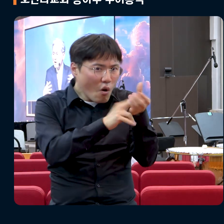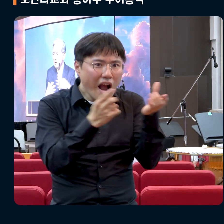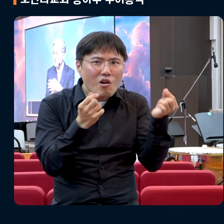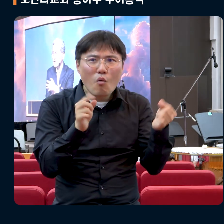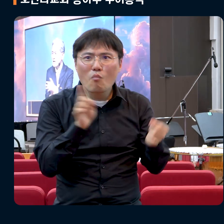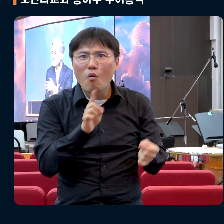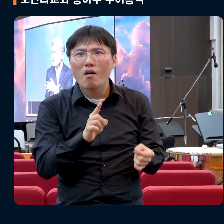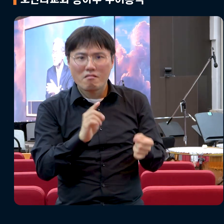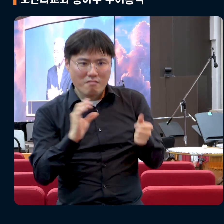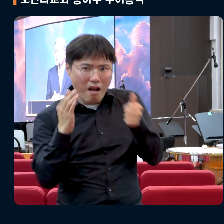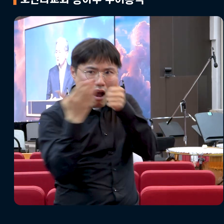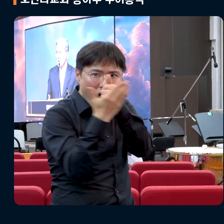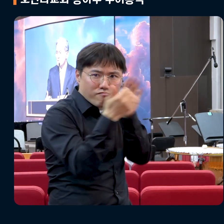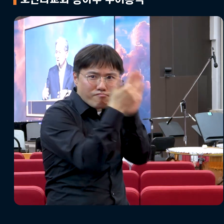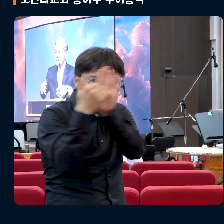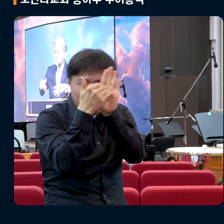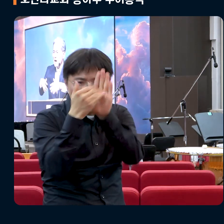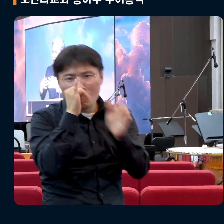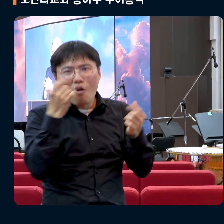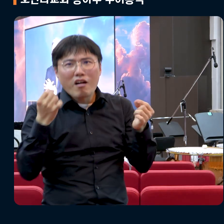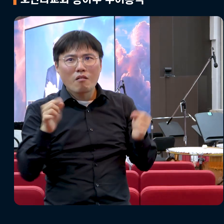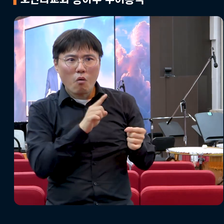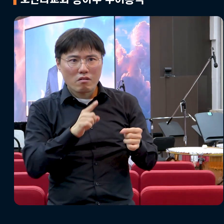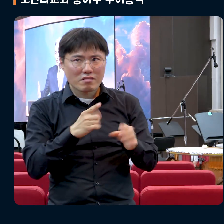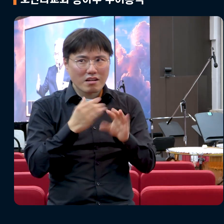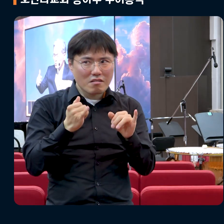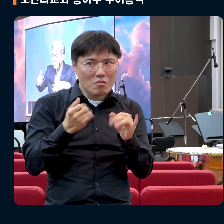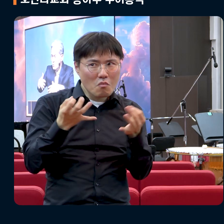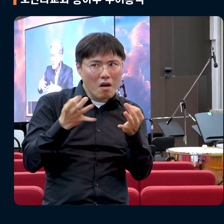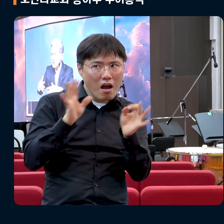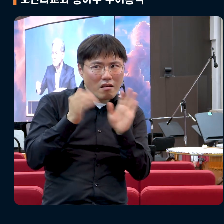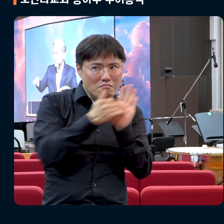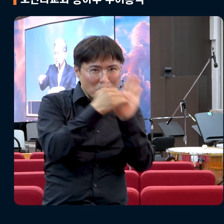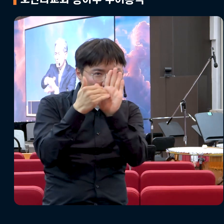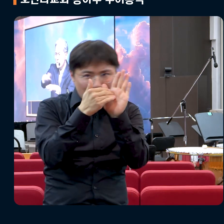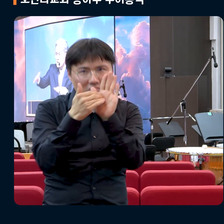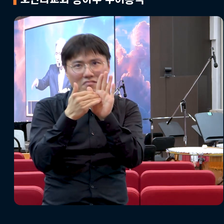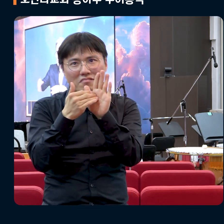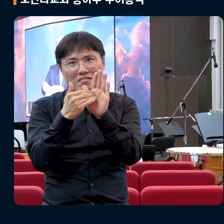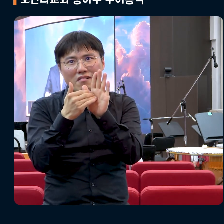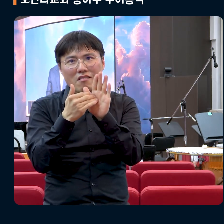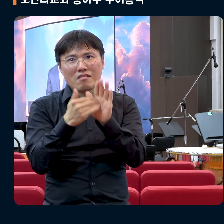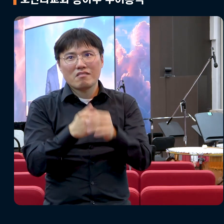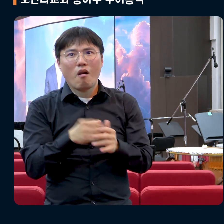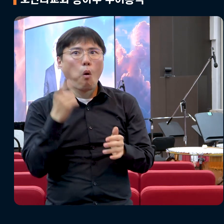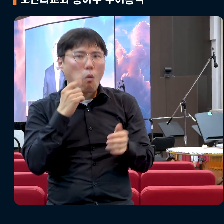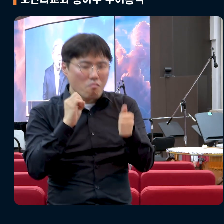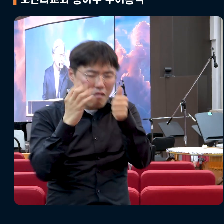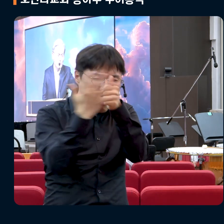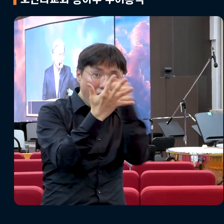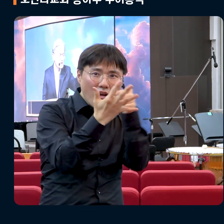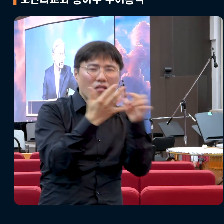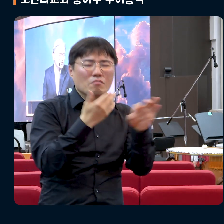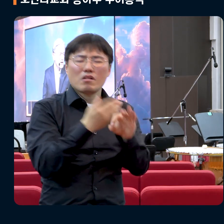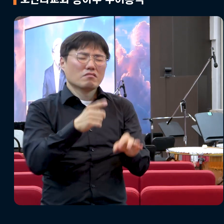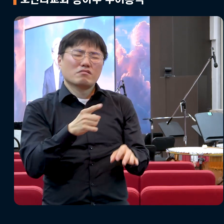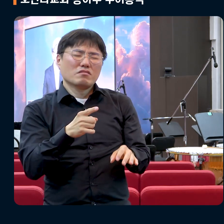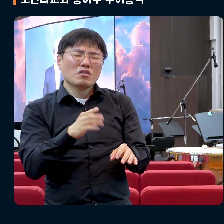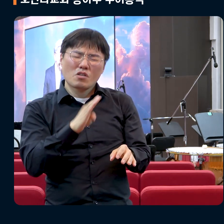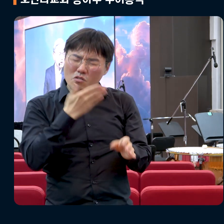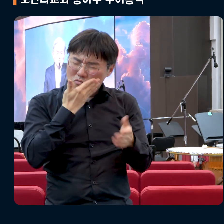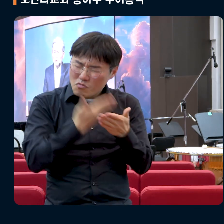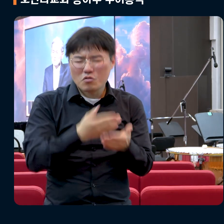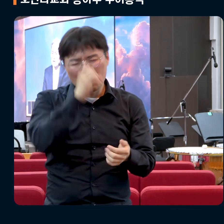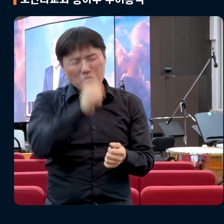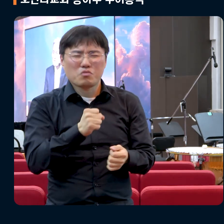뭔가 감춘 게 있고, 뭔가 가린 게 있고, 남들한테 뭐 알려지지 않은 채 뭐 이렇게 뭐 연막 치고 있는, 절대로